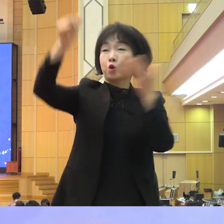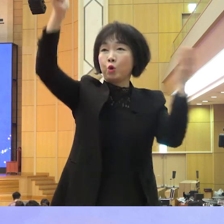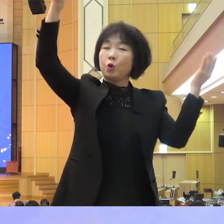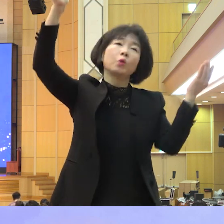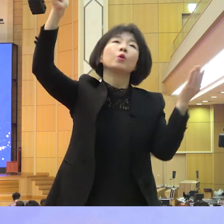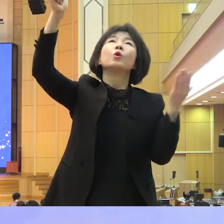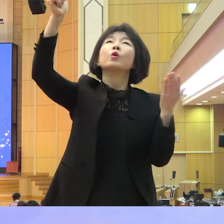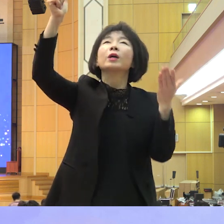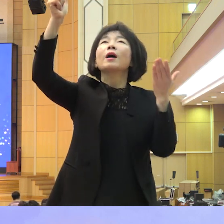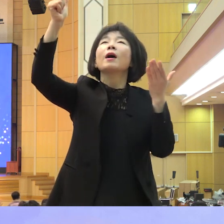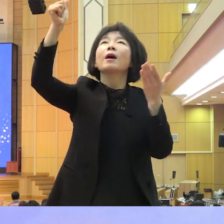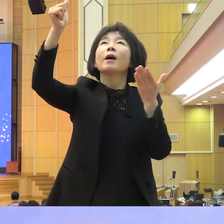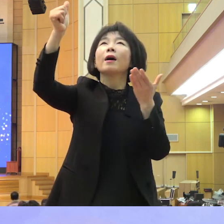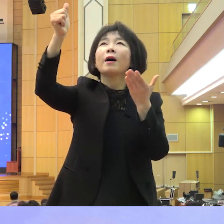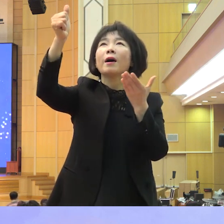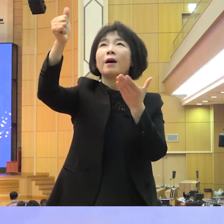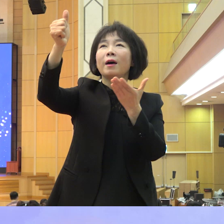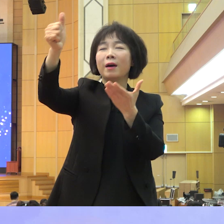영광 주께